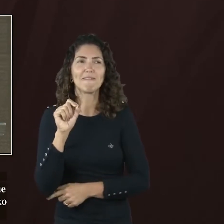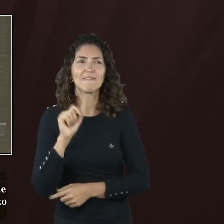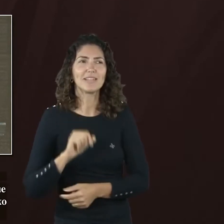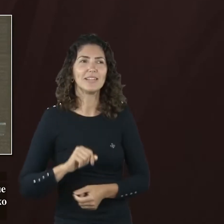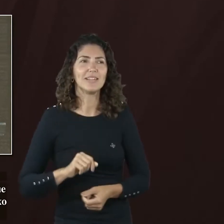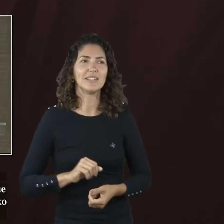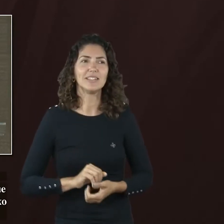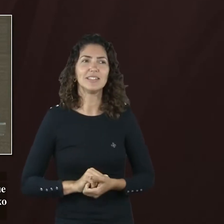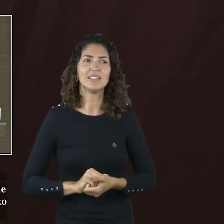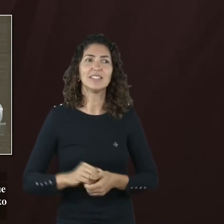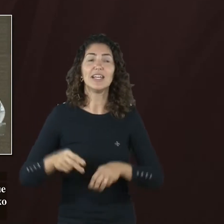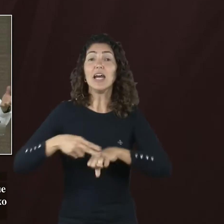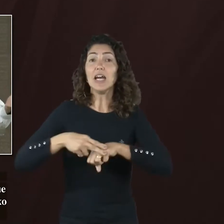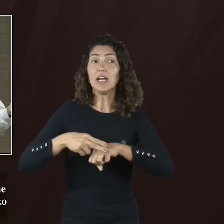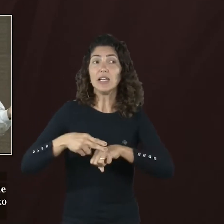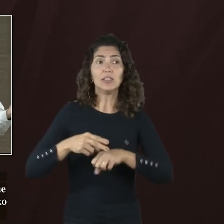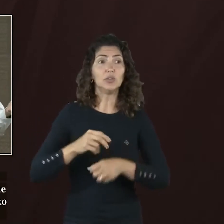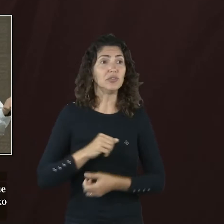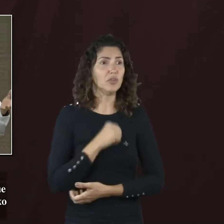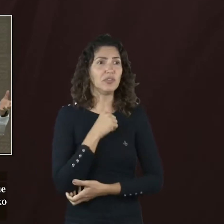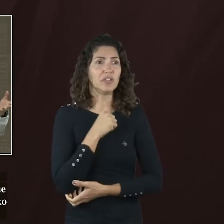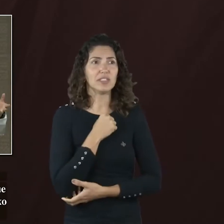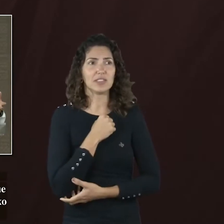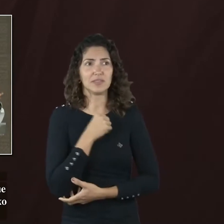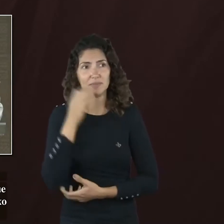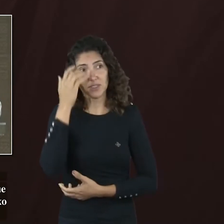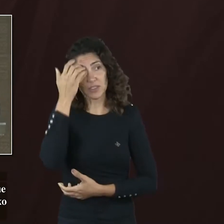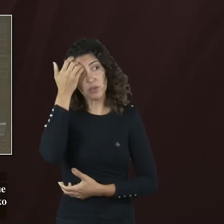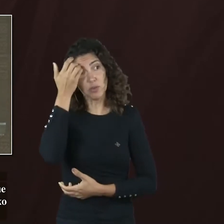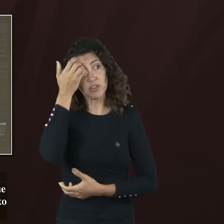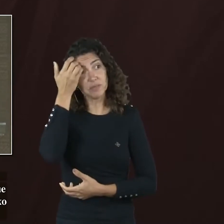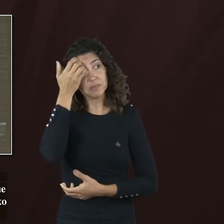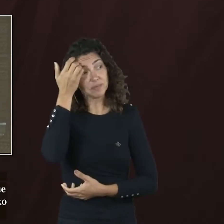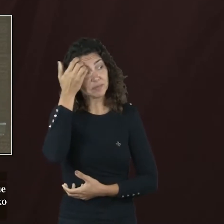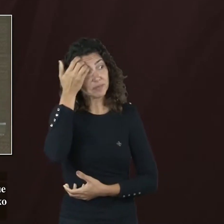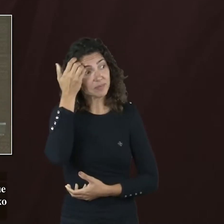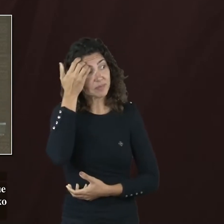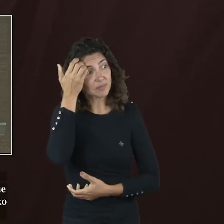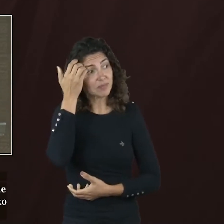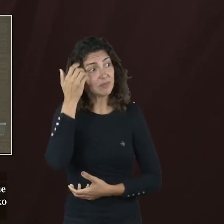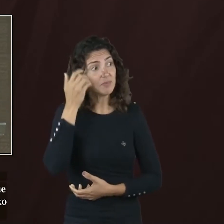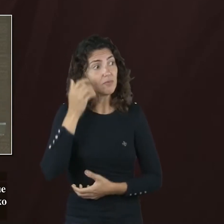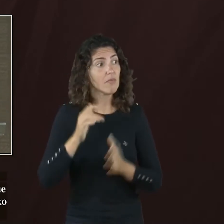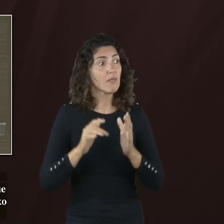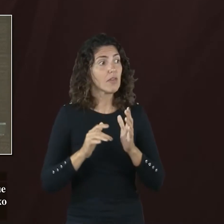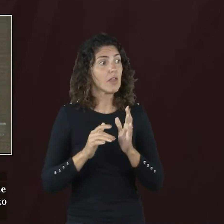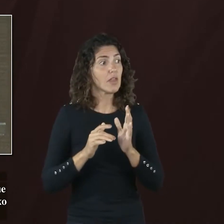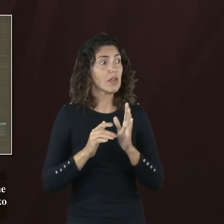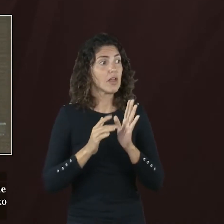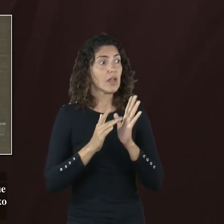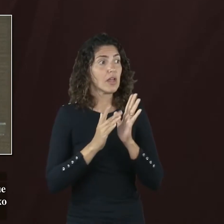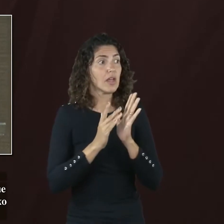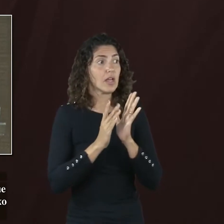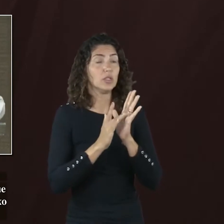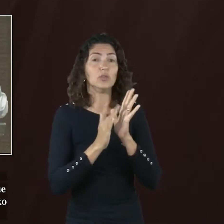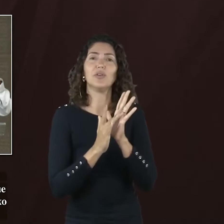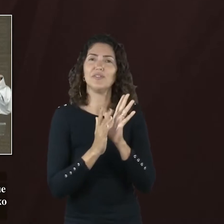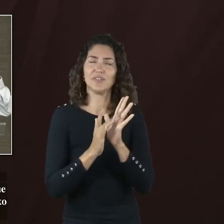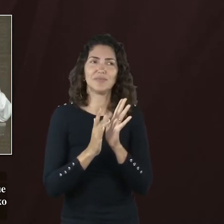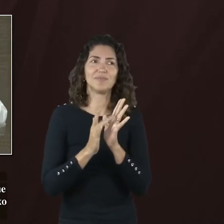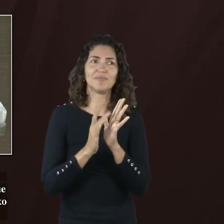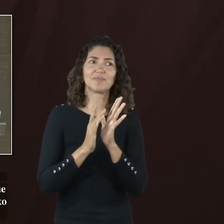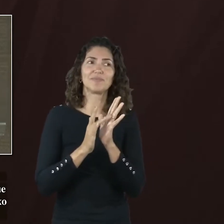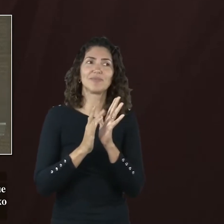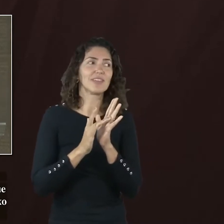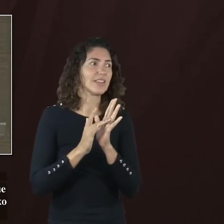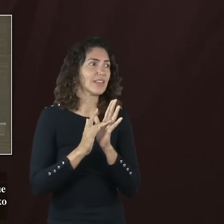casamento. Irmãos, é isso que o Espírito tem que fazer. A responsabilidade do Espírito é